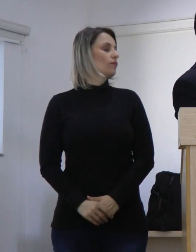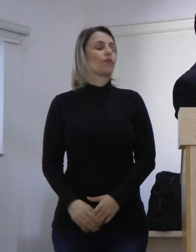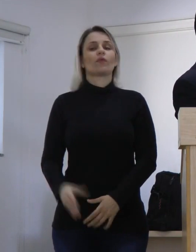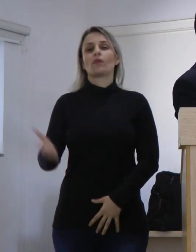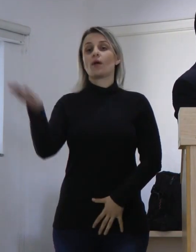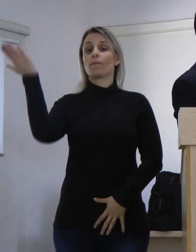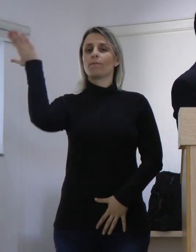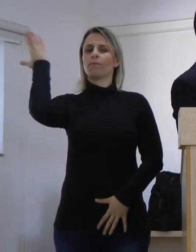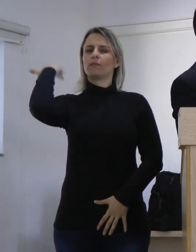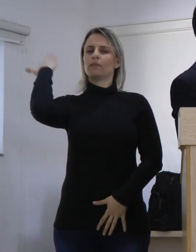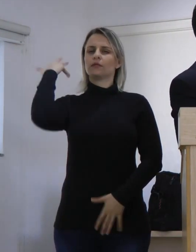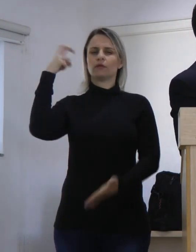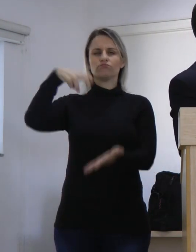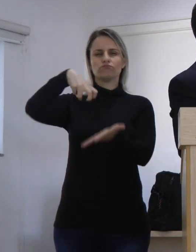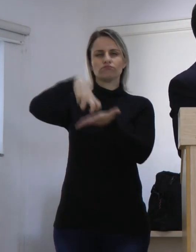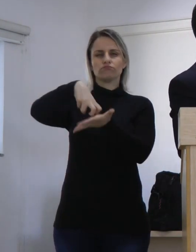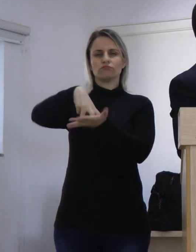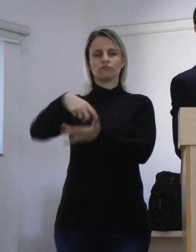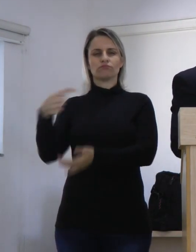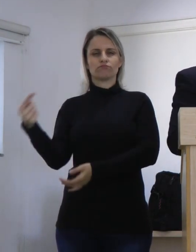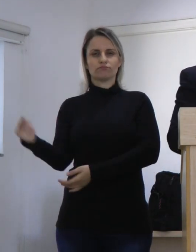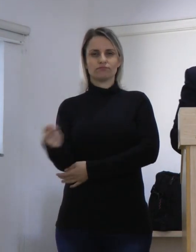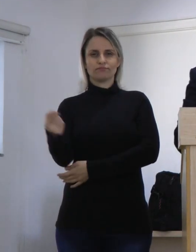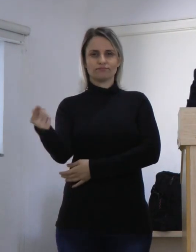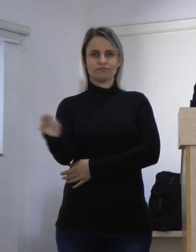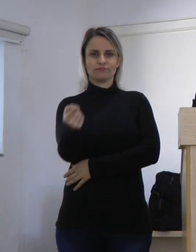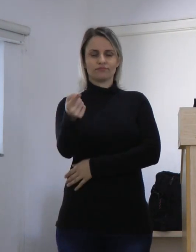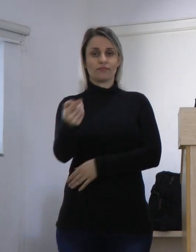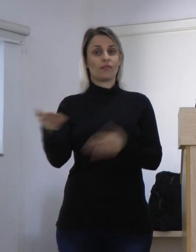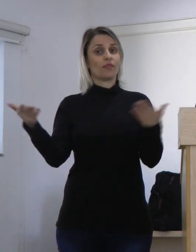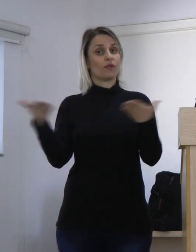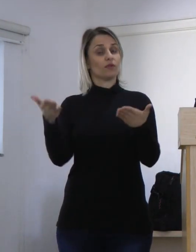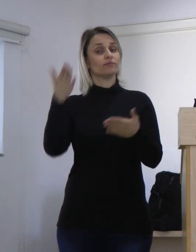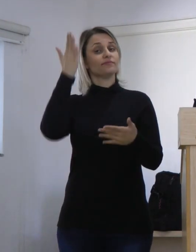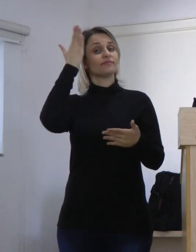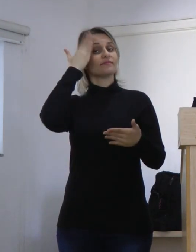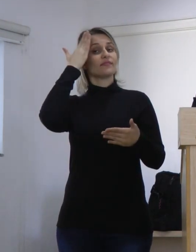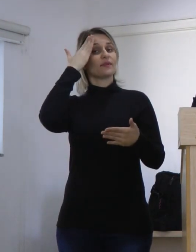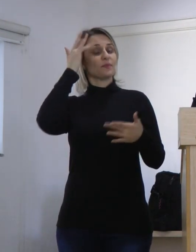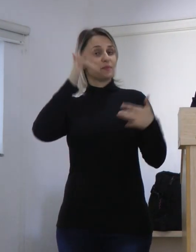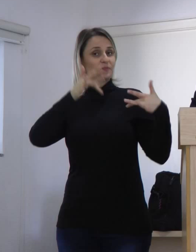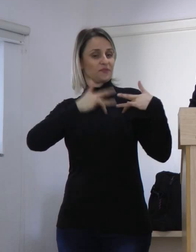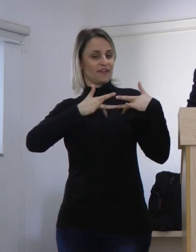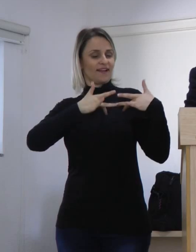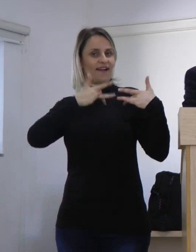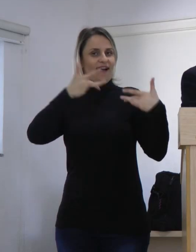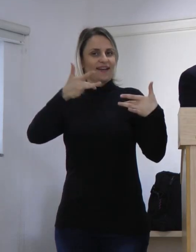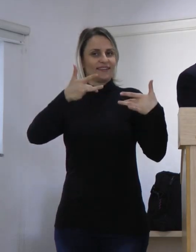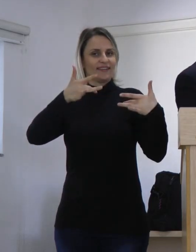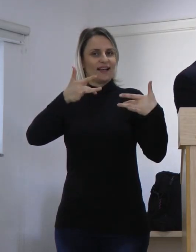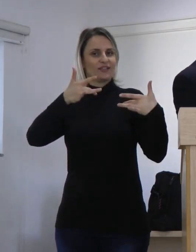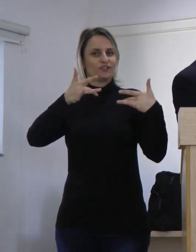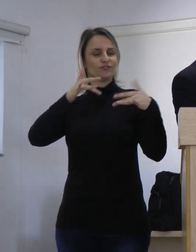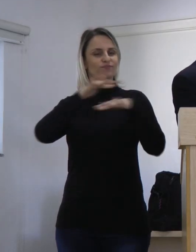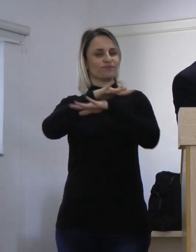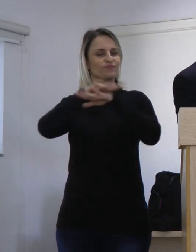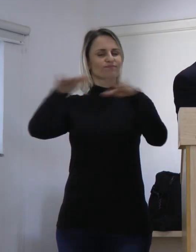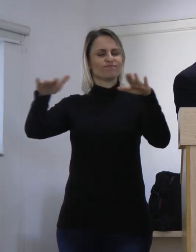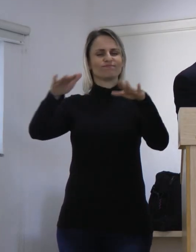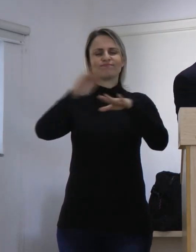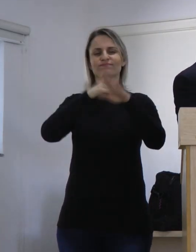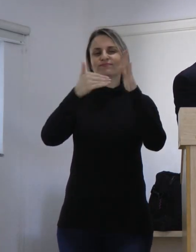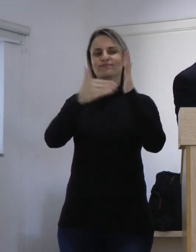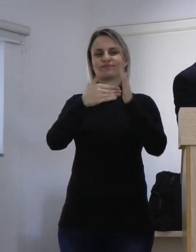Antes penas eternas, agora sabemos que a caridade cobre uma multidão de pecados. Antes sacrifícios